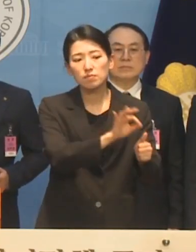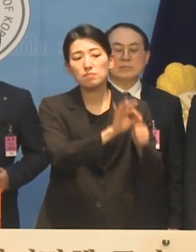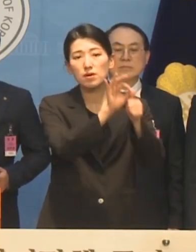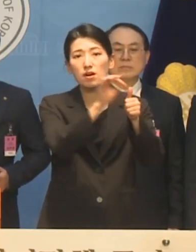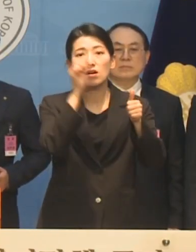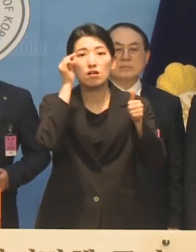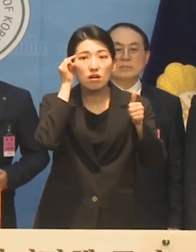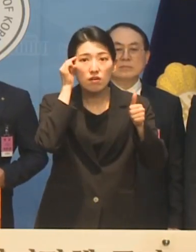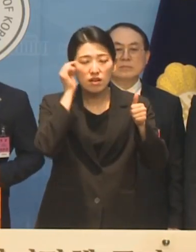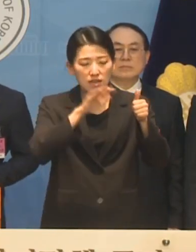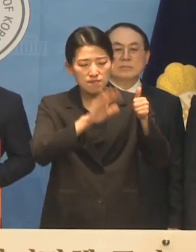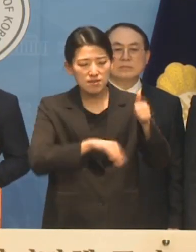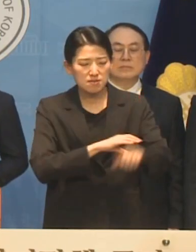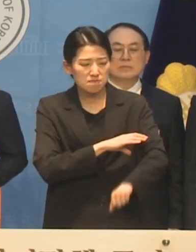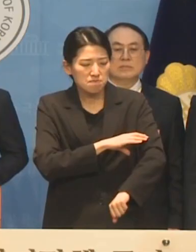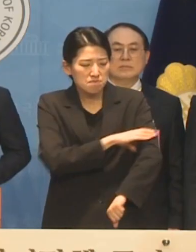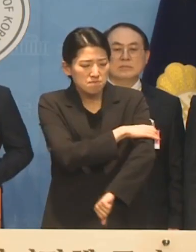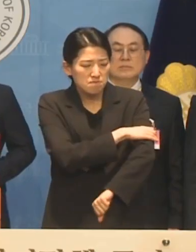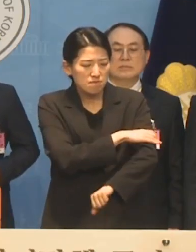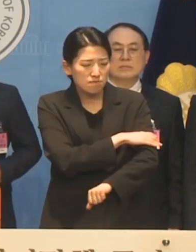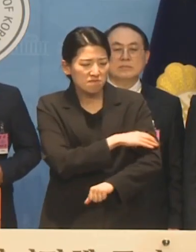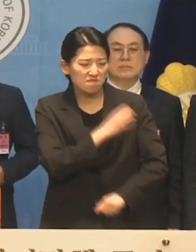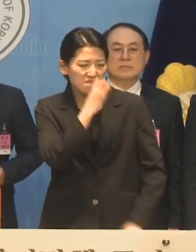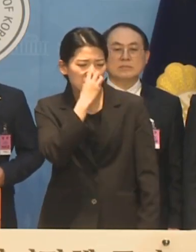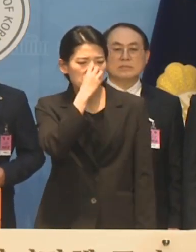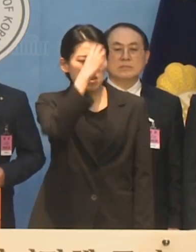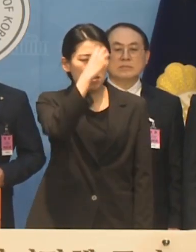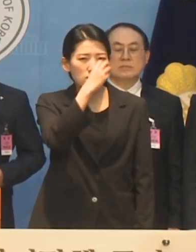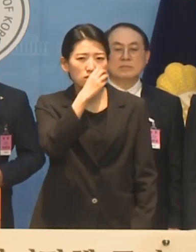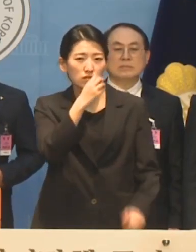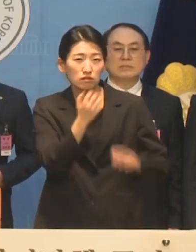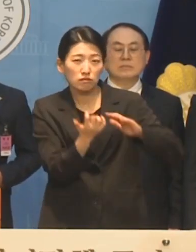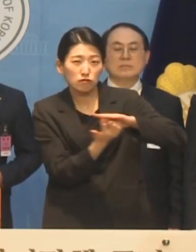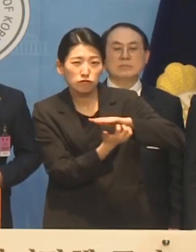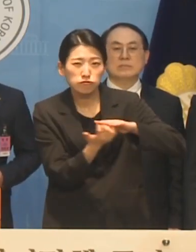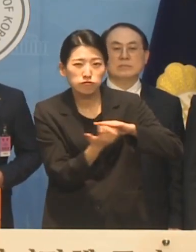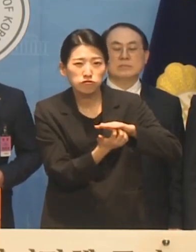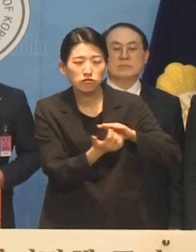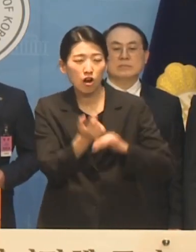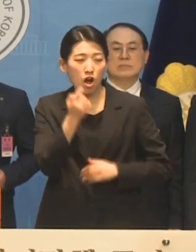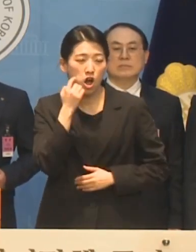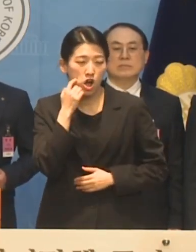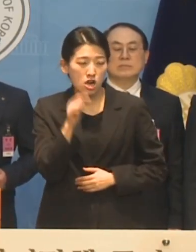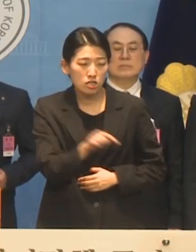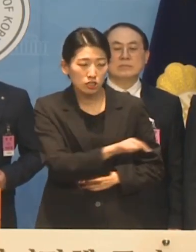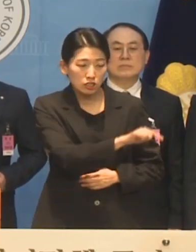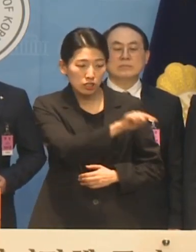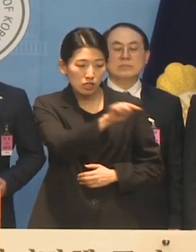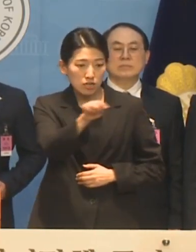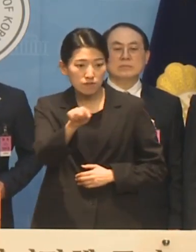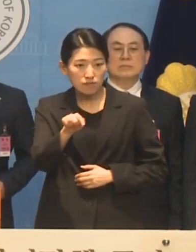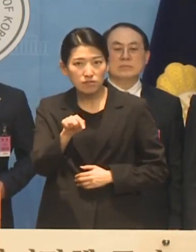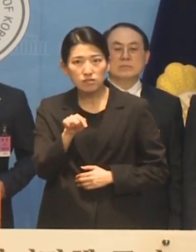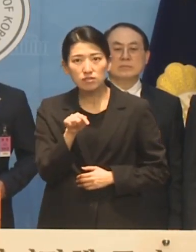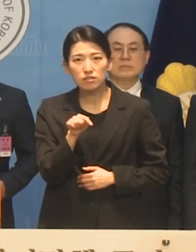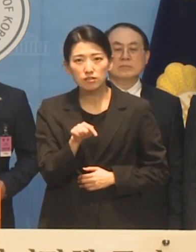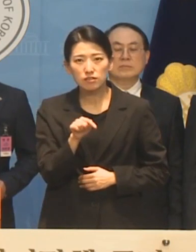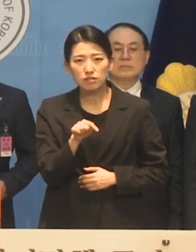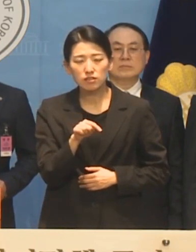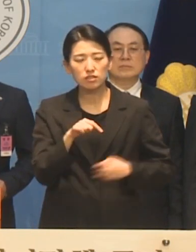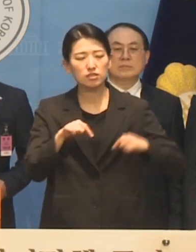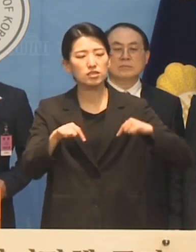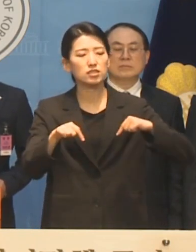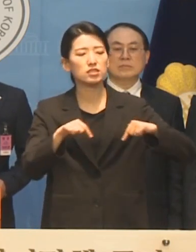위정자들의 타락과 사기와 기만과 술수와 거짓과 그러한 사람들이